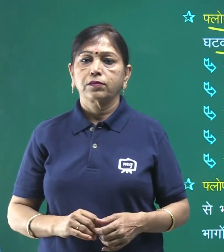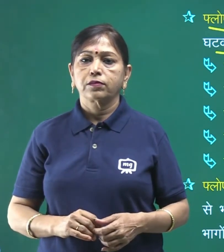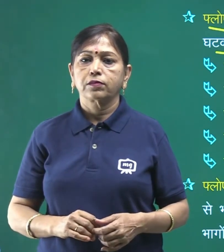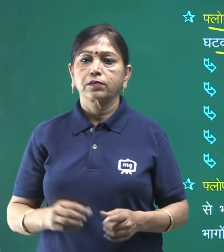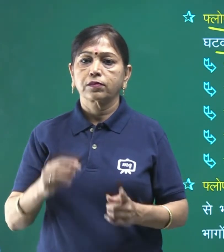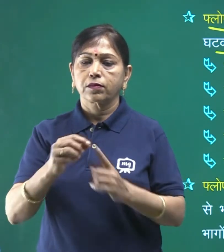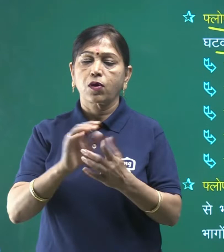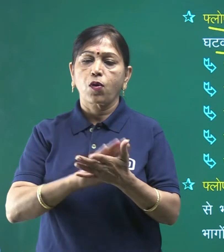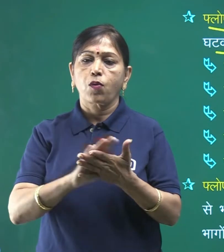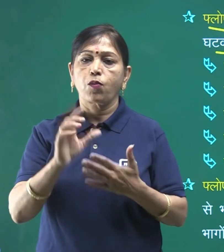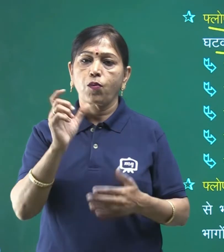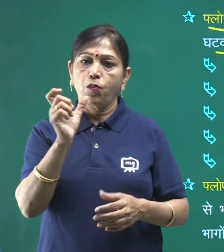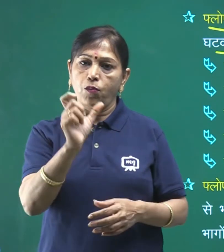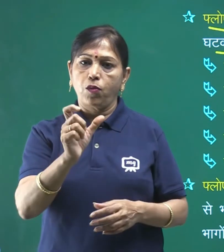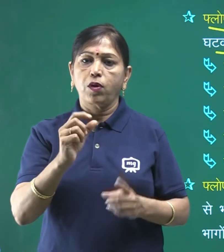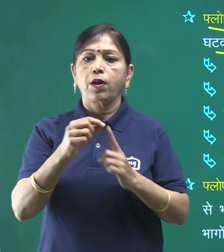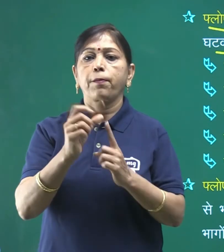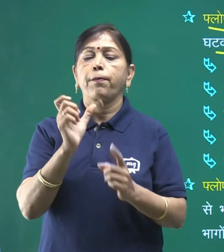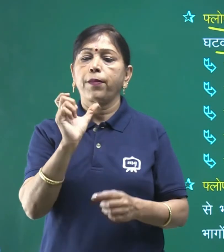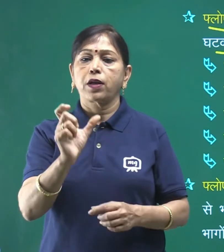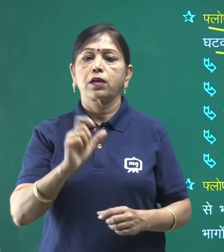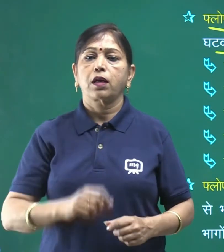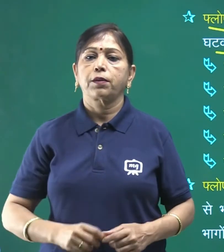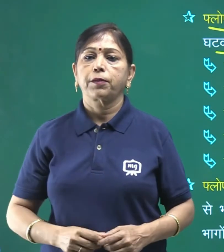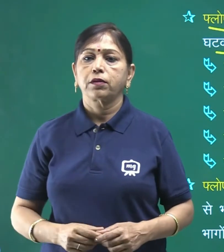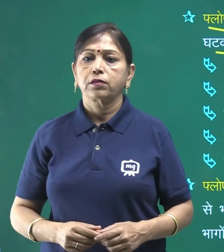फ्लोएम पेरेन्काइमा,